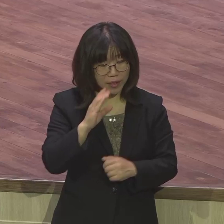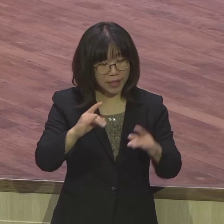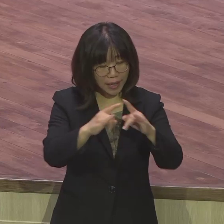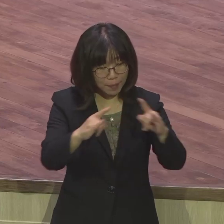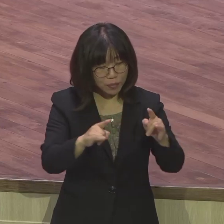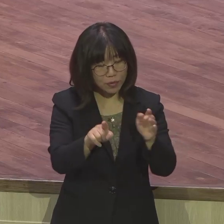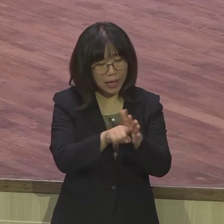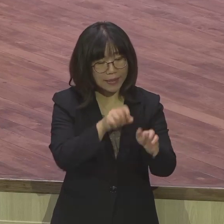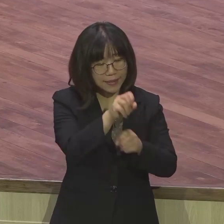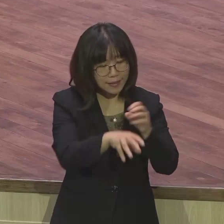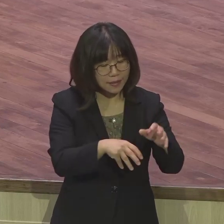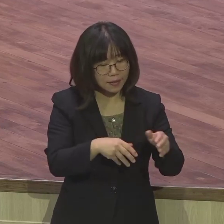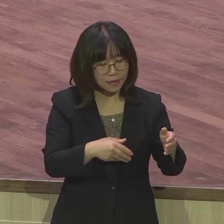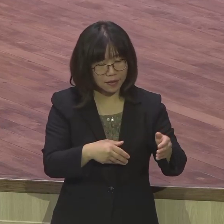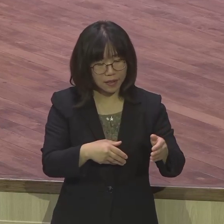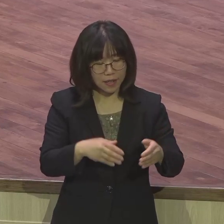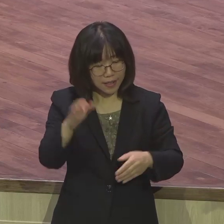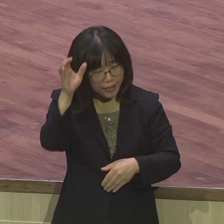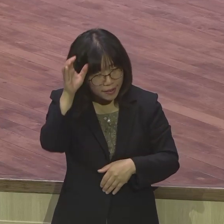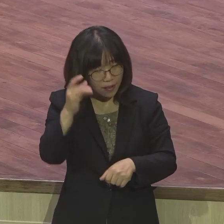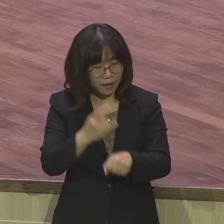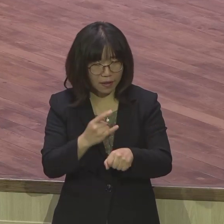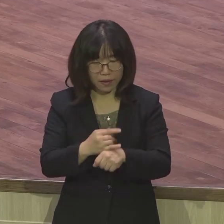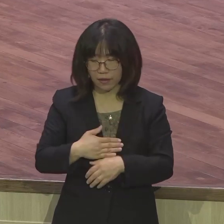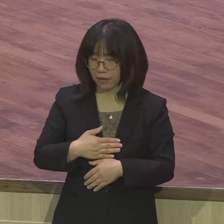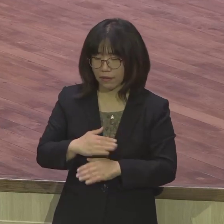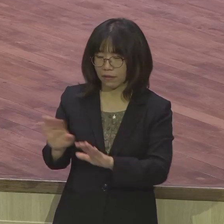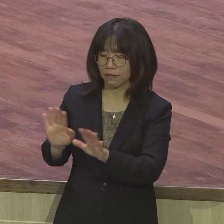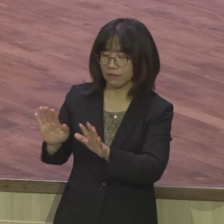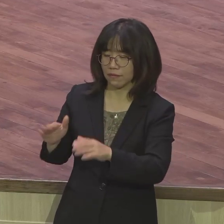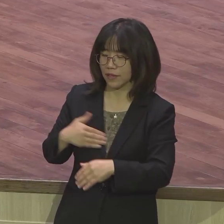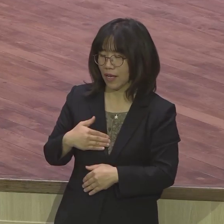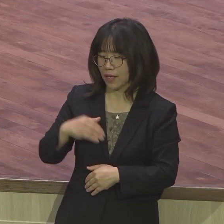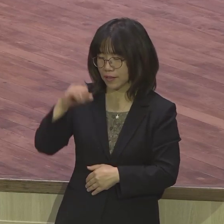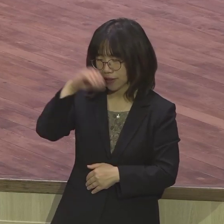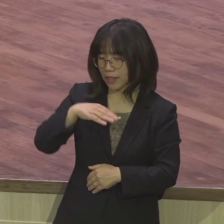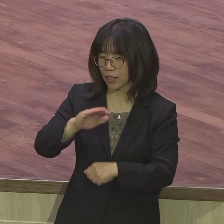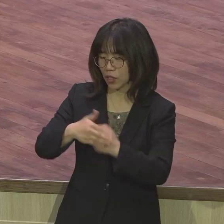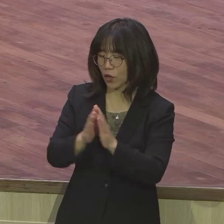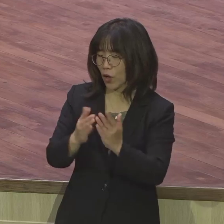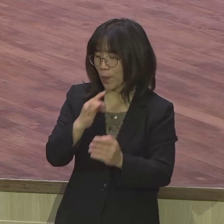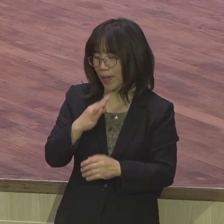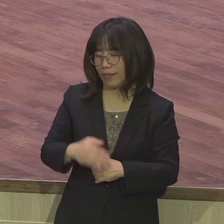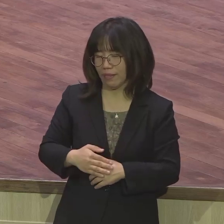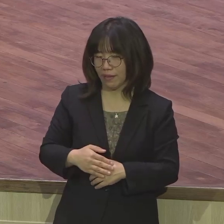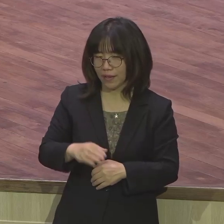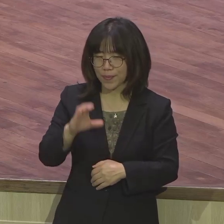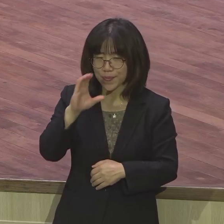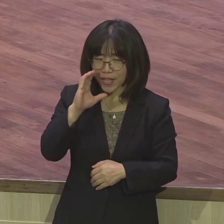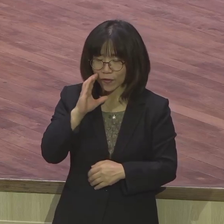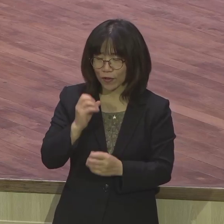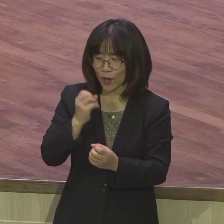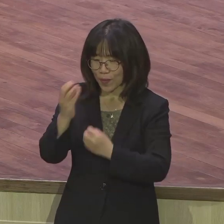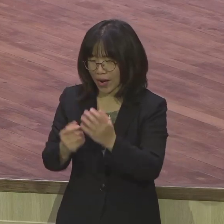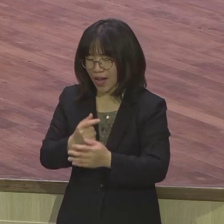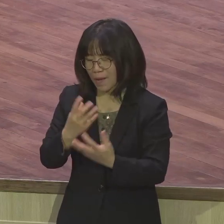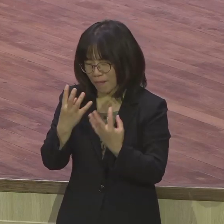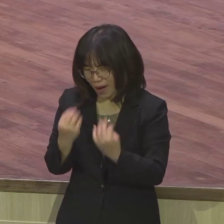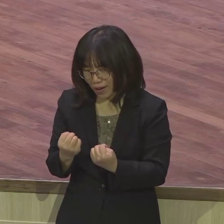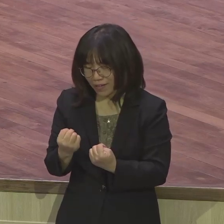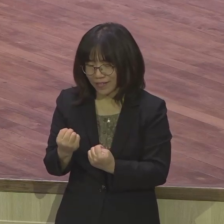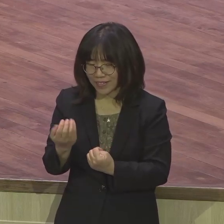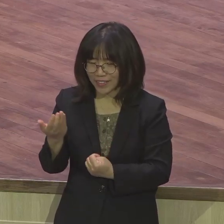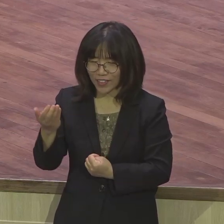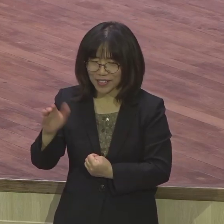내가 하나도 안 합니다. 오늘 본문 설교만 합니다 그랬는데 할 말은 많은데 안 하겠어요. 너무 갈